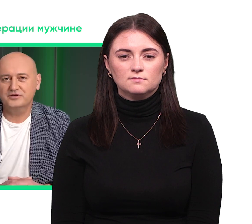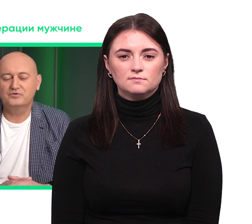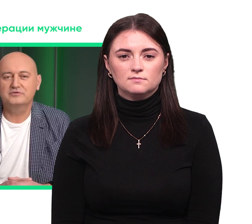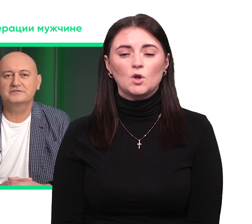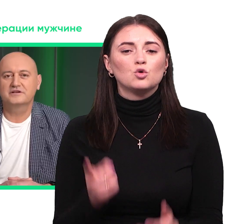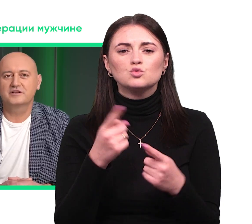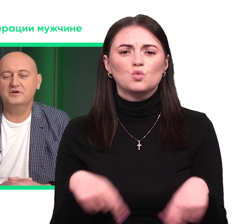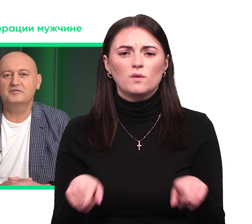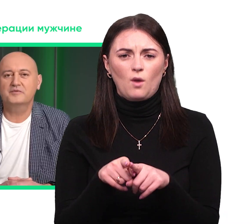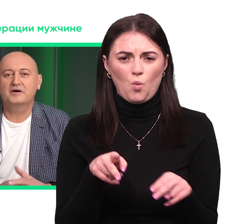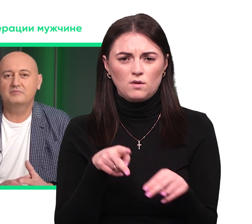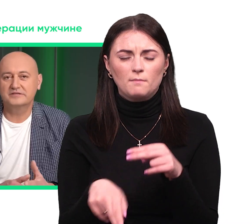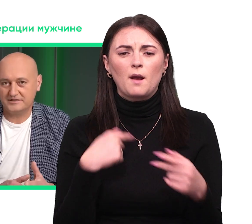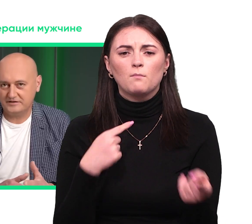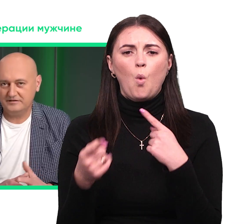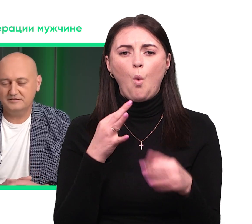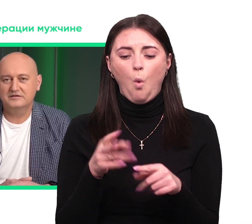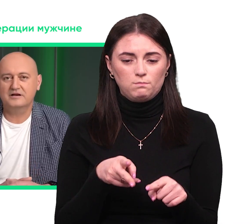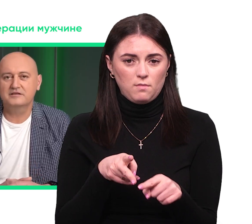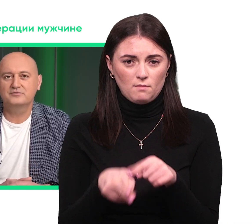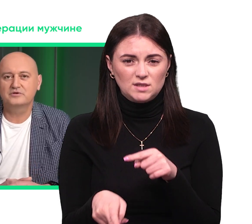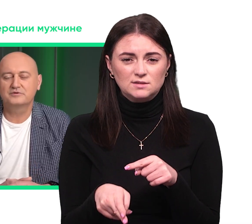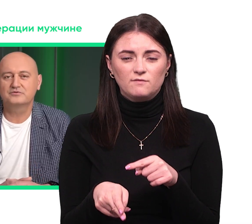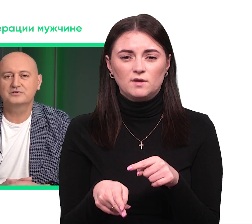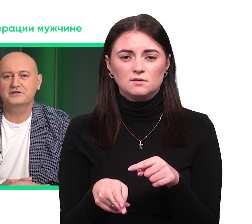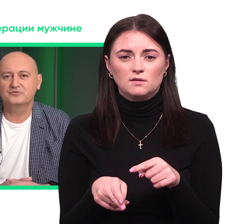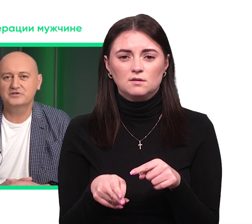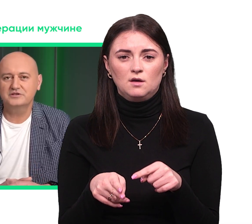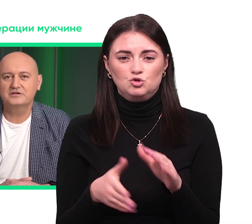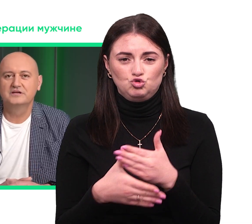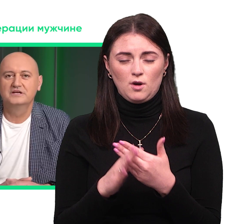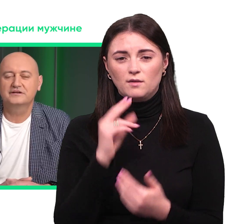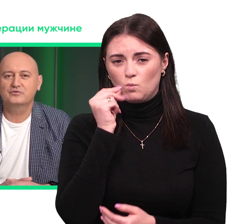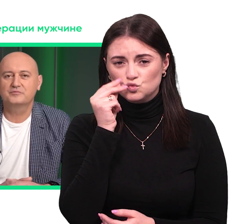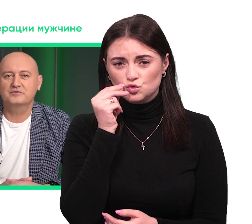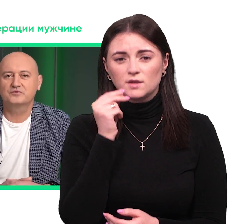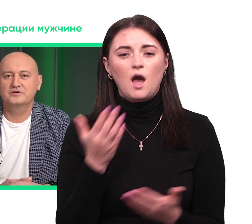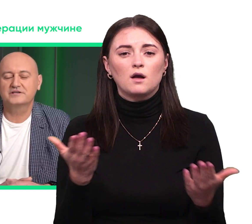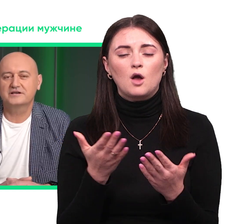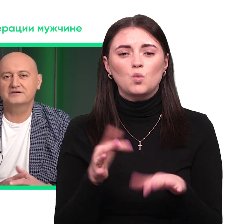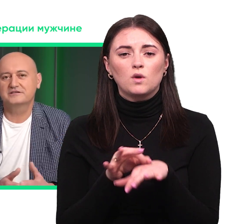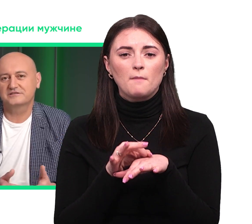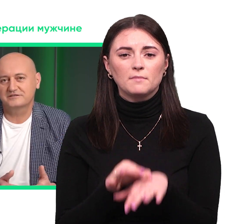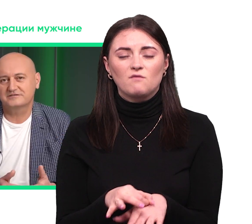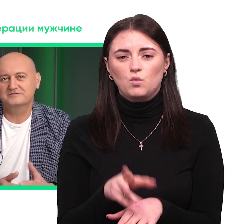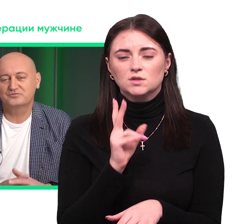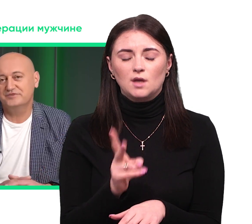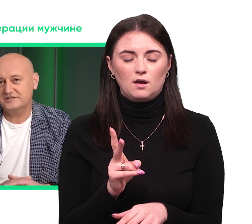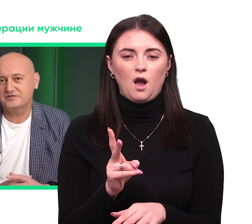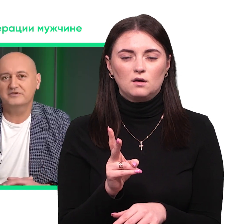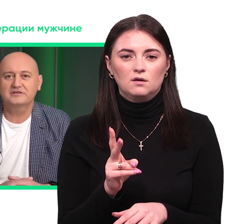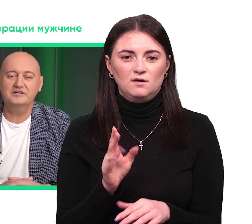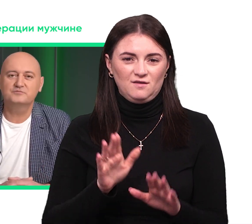Что же такое обрезание? Мы говорим об обрезании крайней плоти полового члена мужчины, которая проводится как